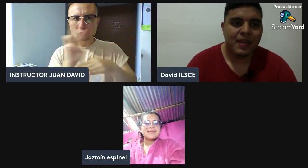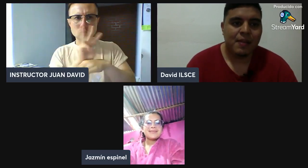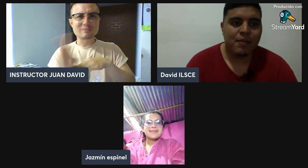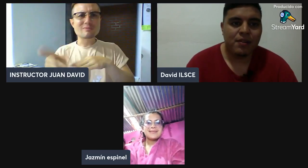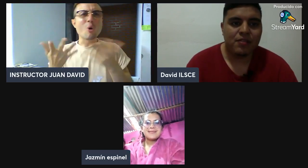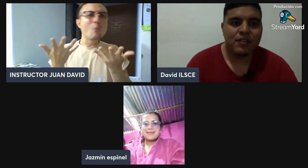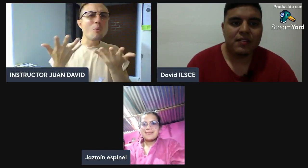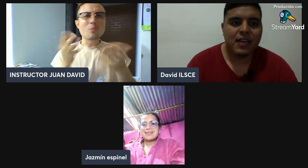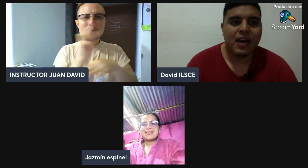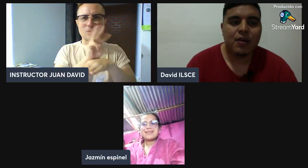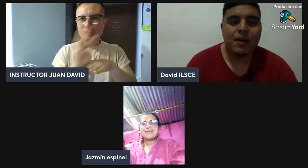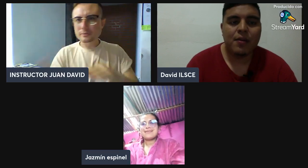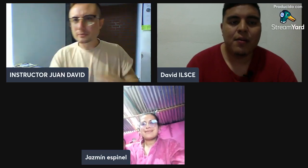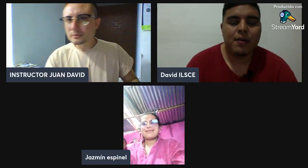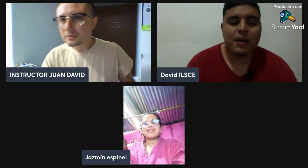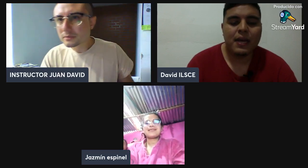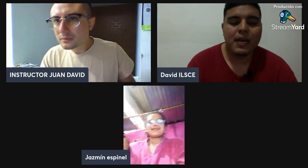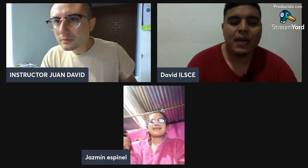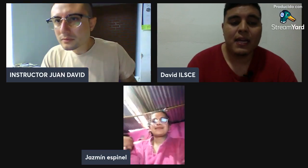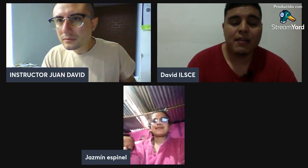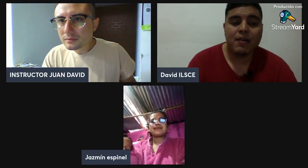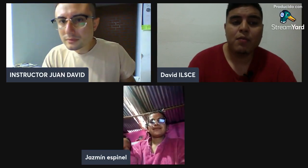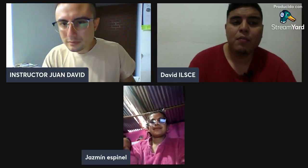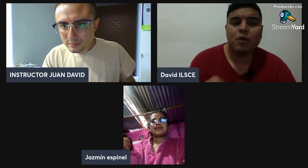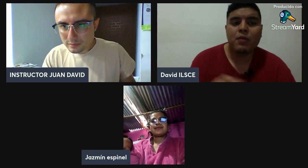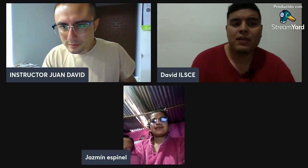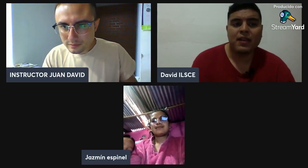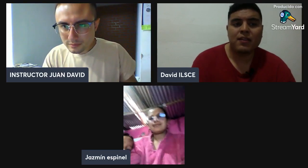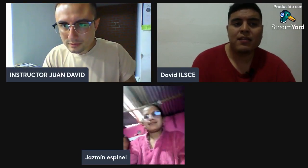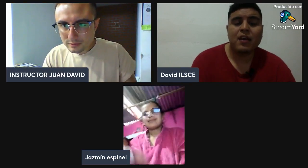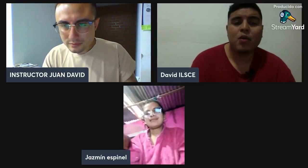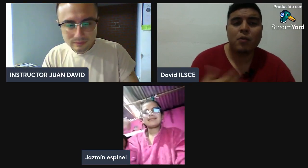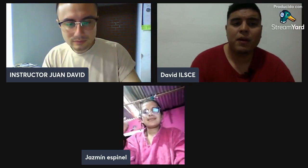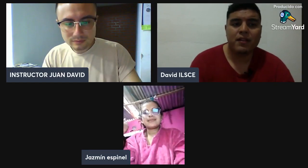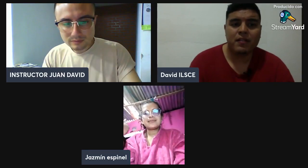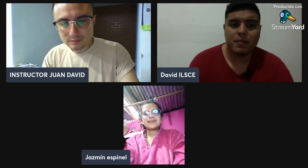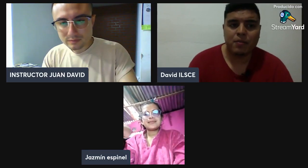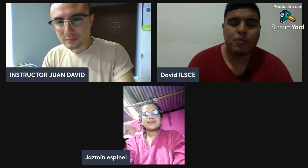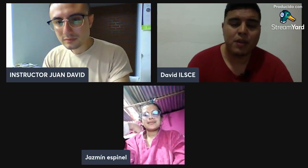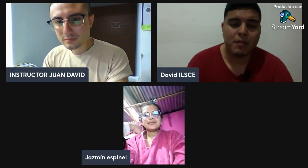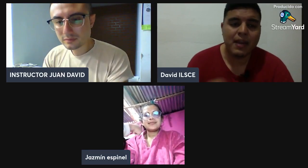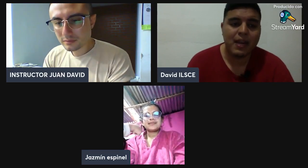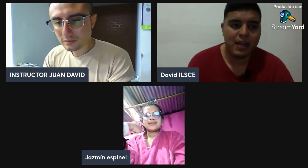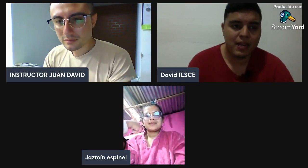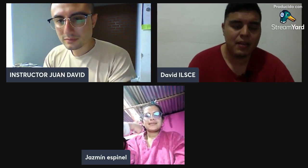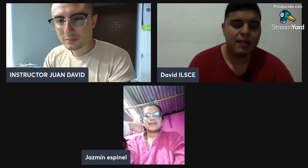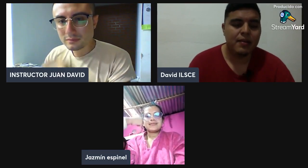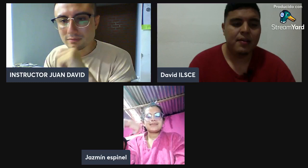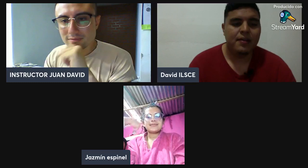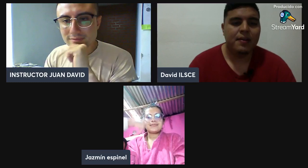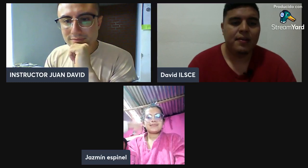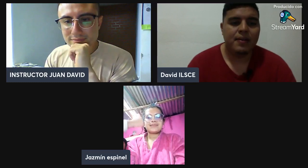Bueno, entonces ahora aquí veo un comentario que dicen cómo participo. Voy a enviar el link de